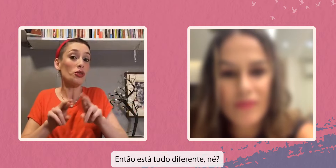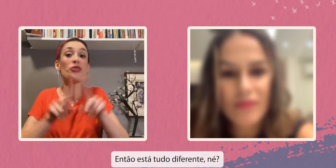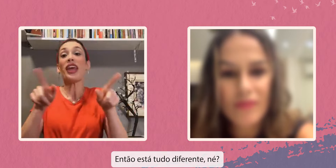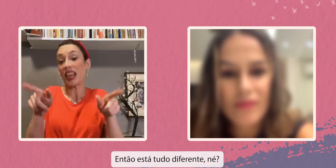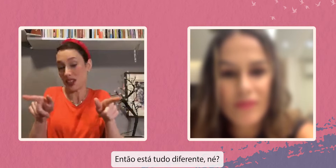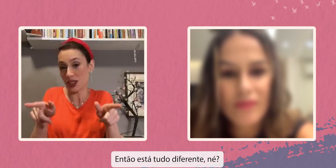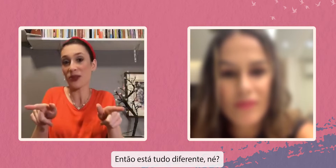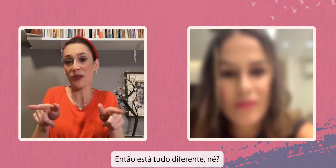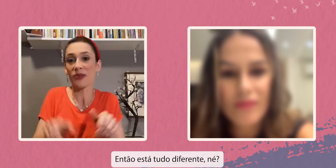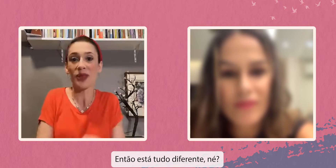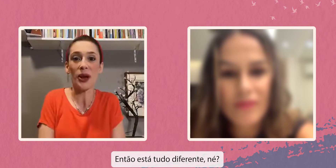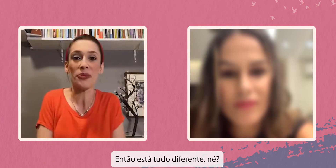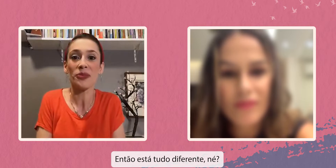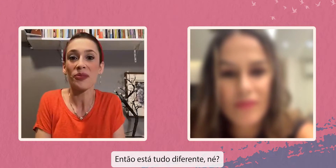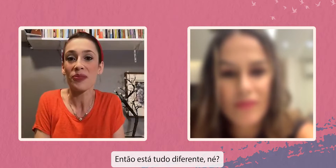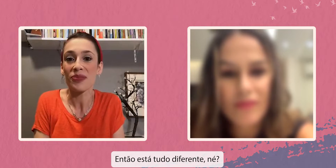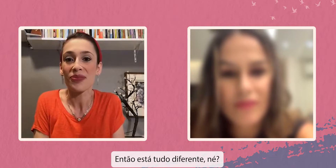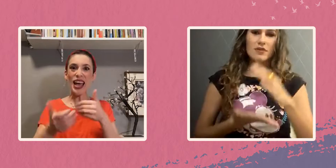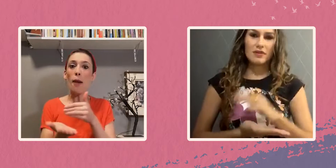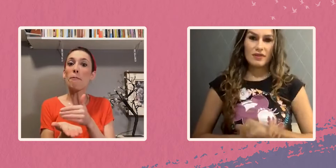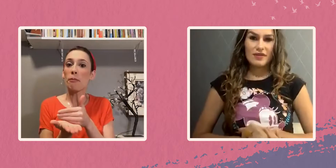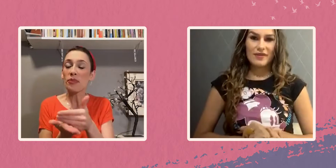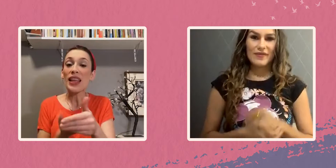tudo diferente, né?